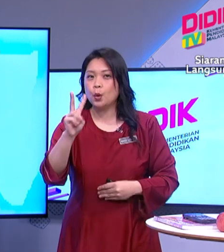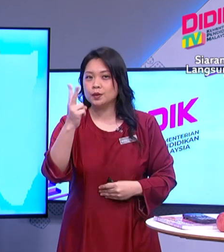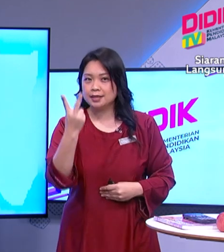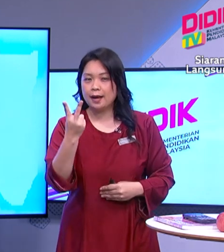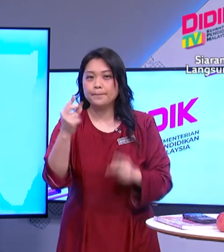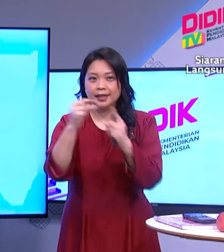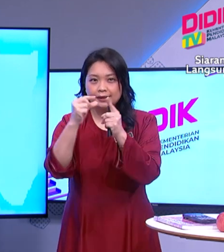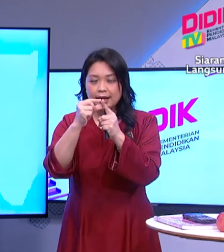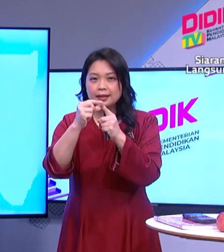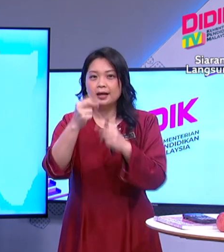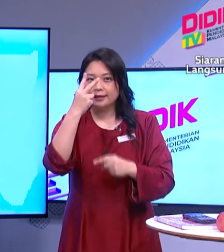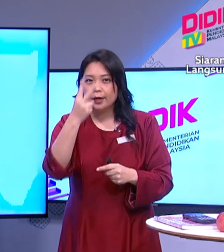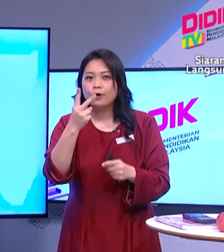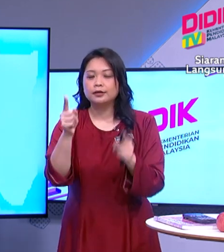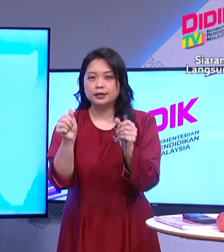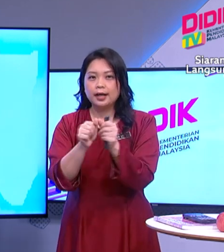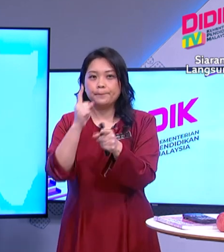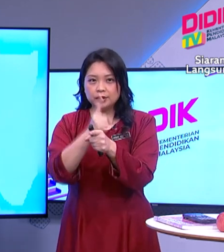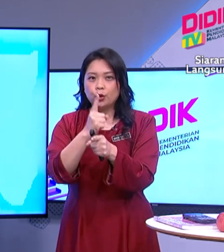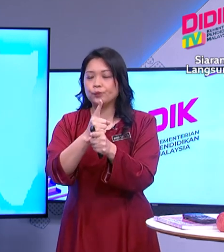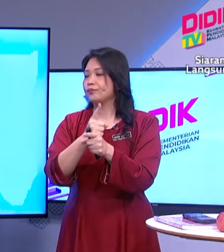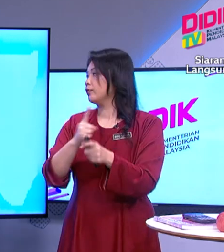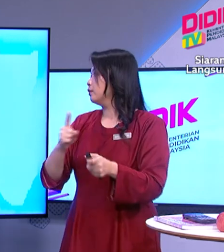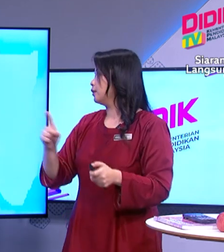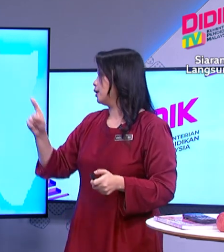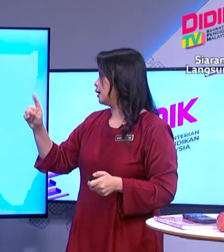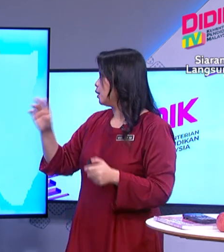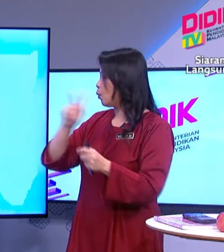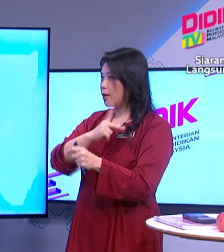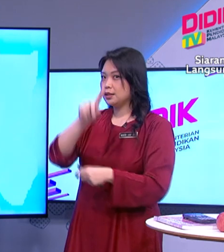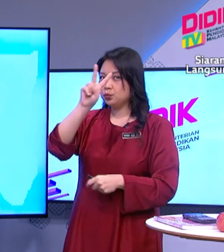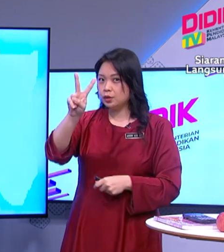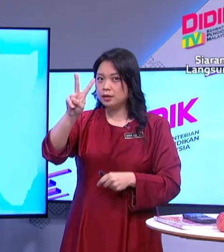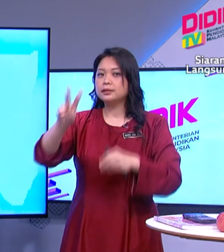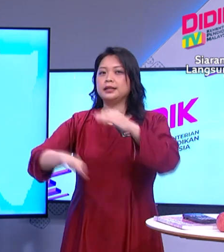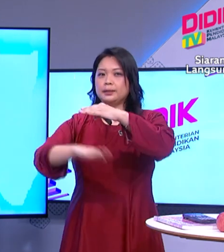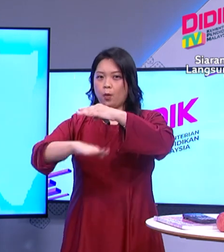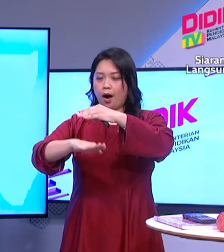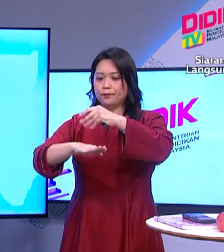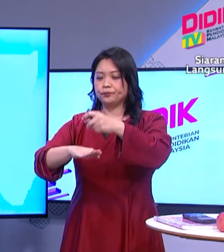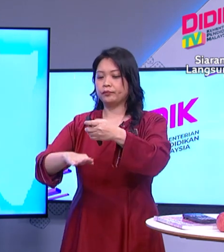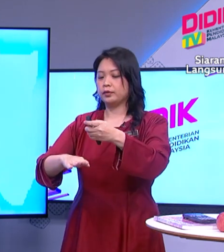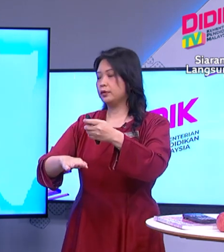songsang pekatan tengok dengan betop Oke kalau puasa Duo jadi bawa